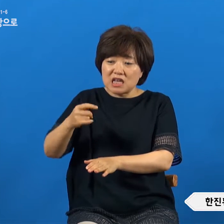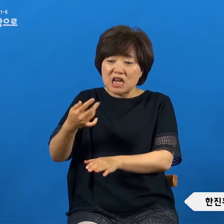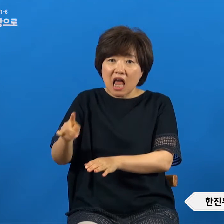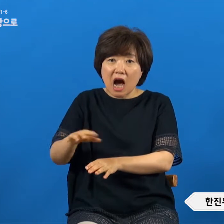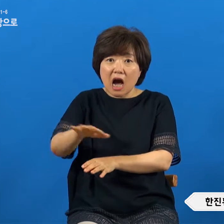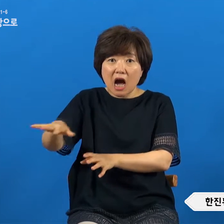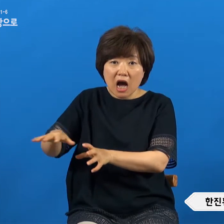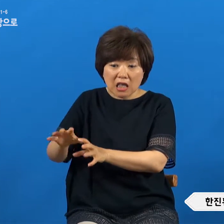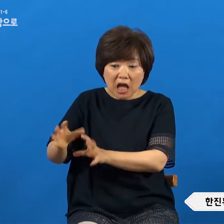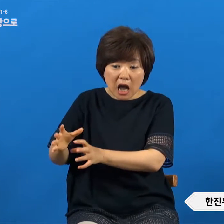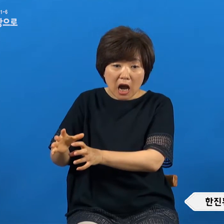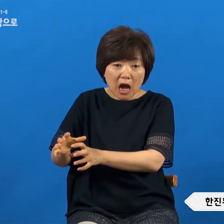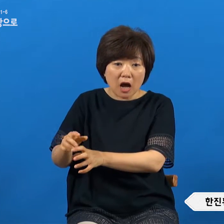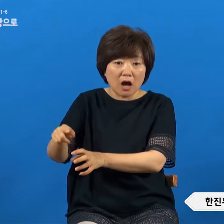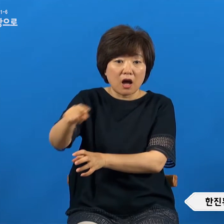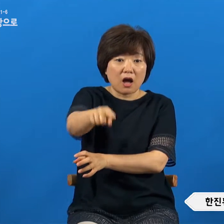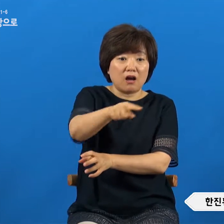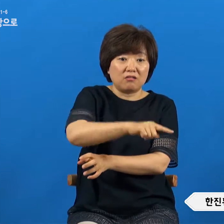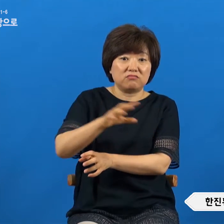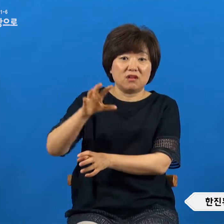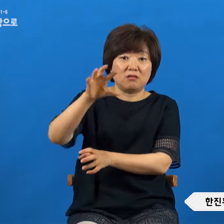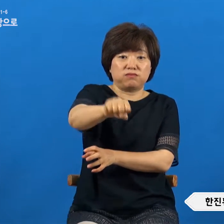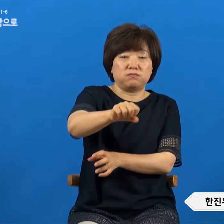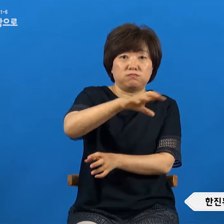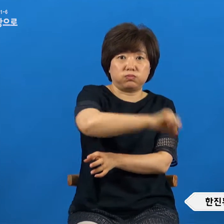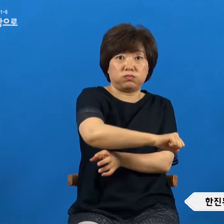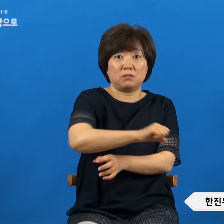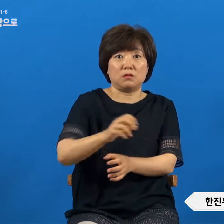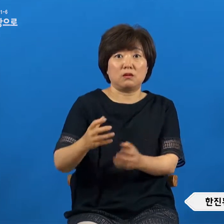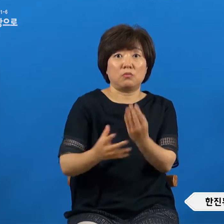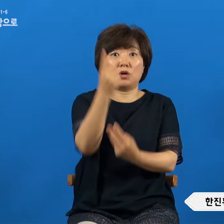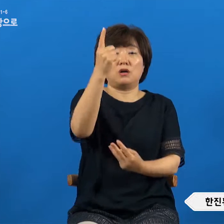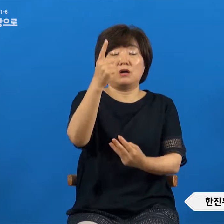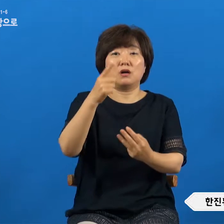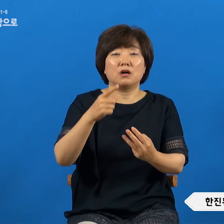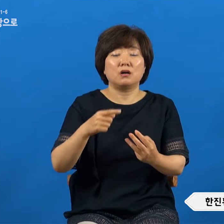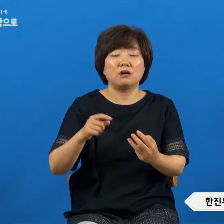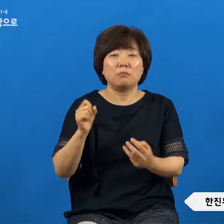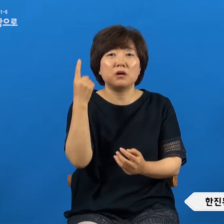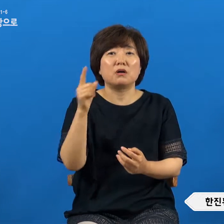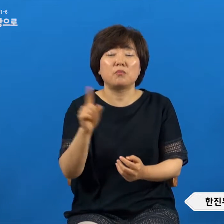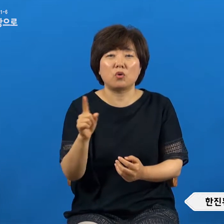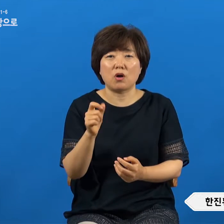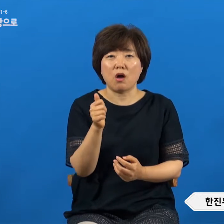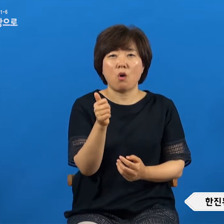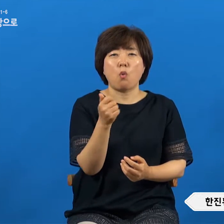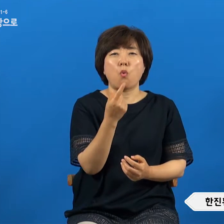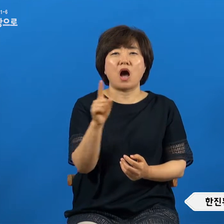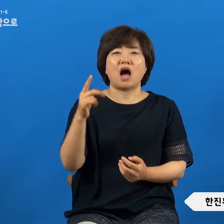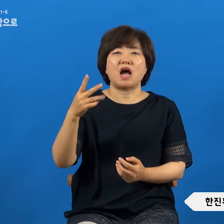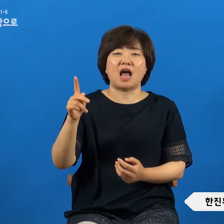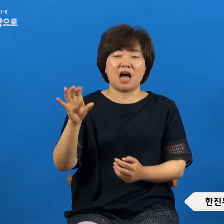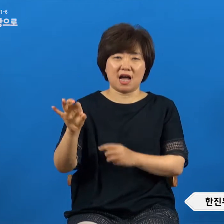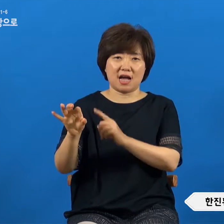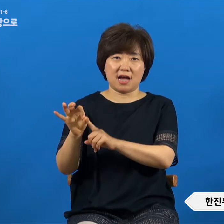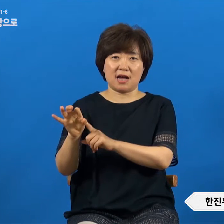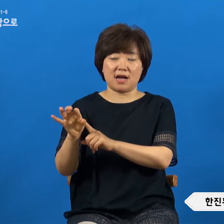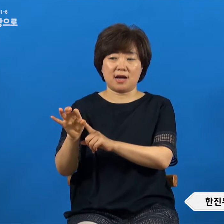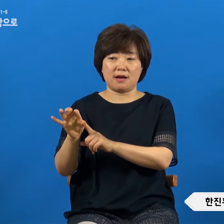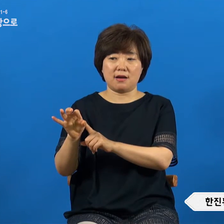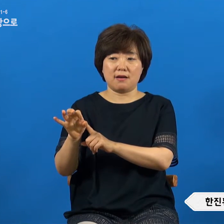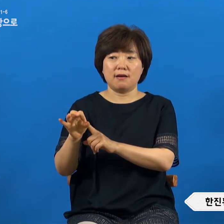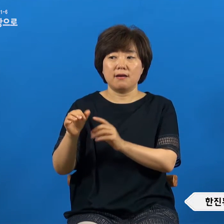신라가 어떻게 삼국을 통일할 수 있었느냐? 신라에는 화랑제도가 있었습니다.